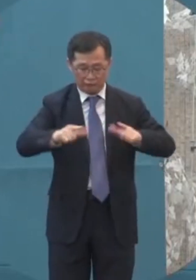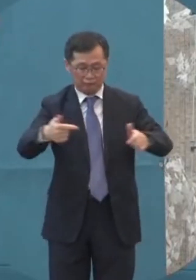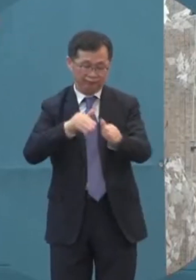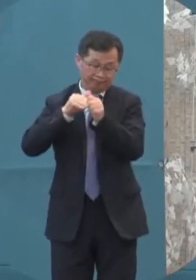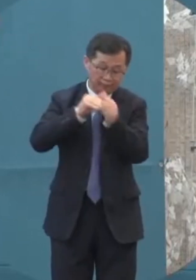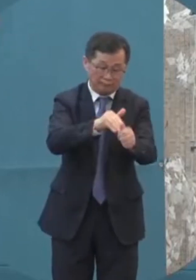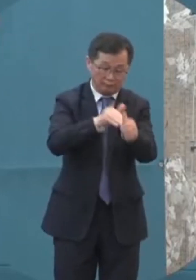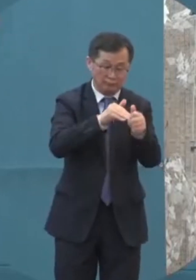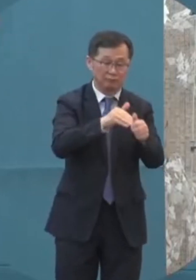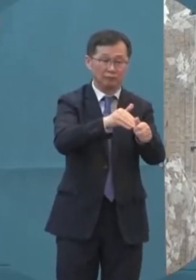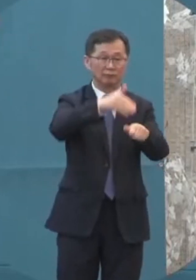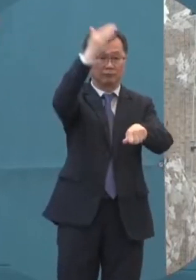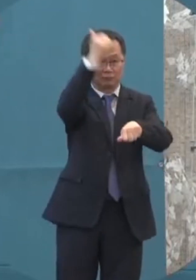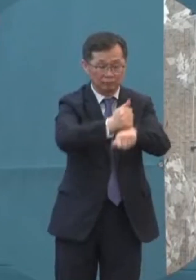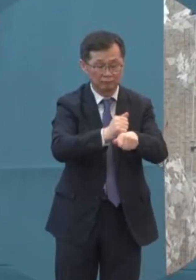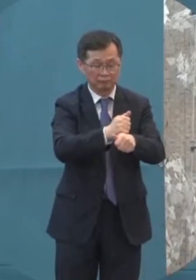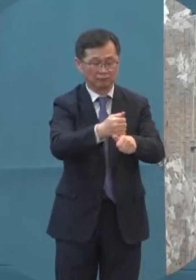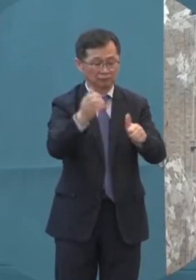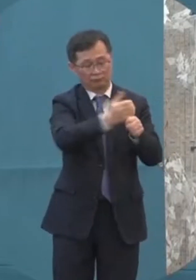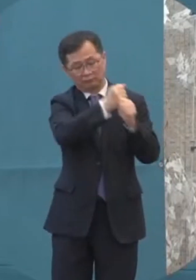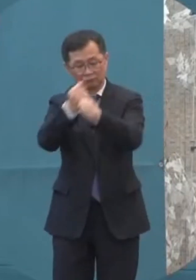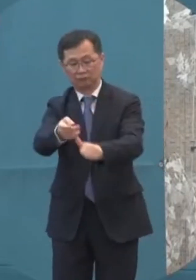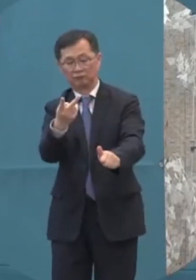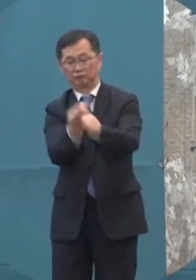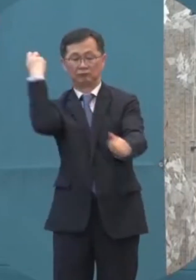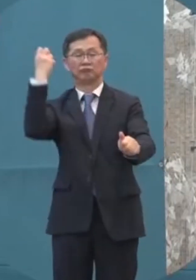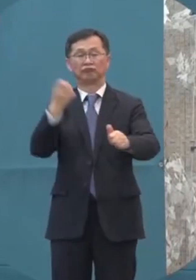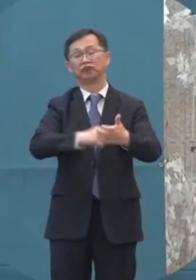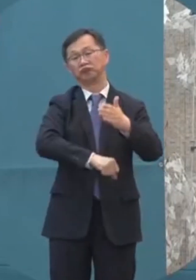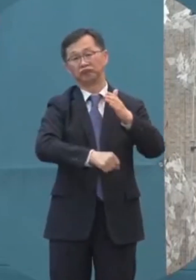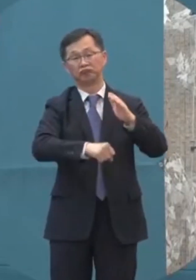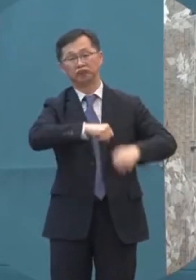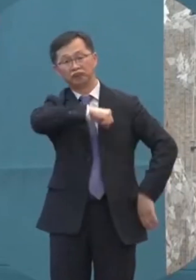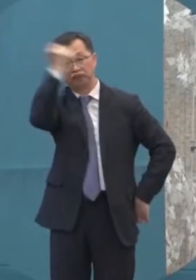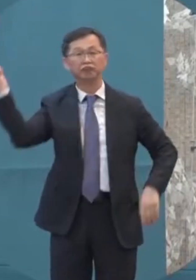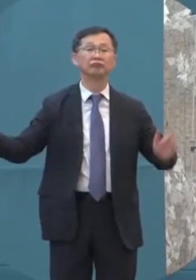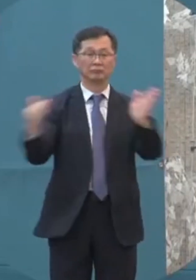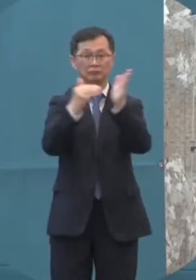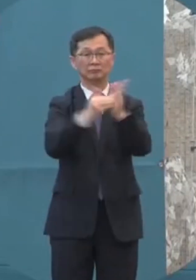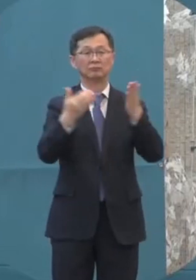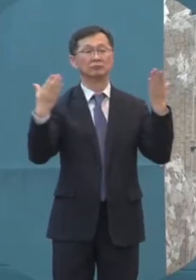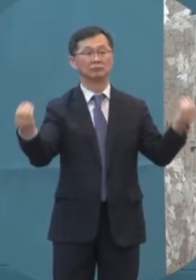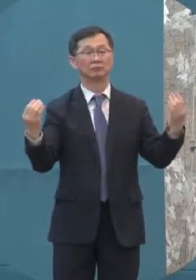끝에 그를 끌어내리는 데는 성공했는데